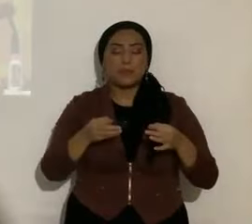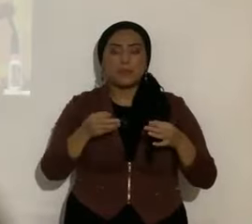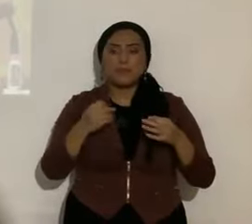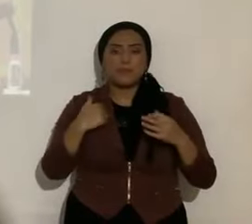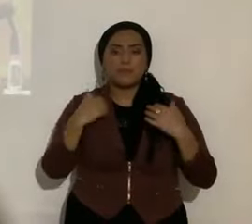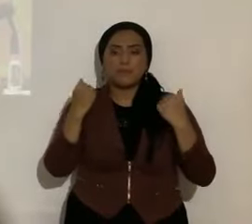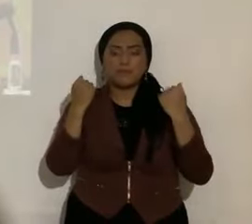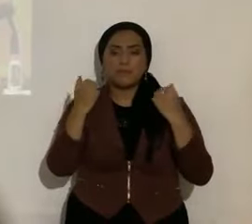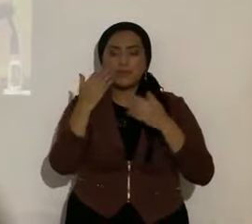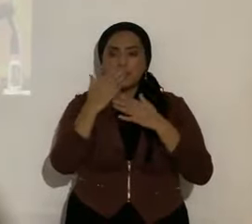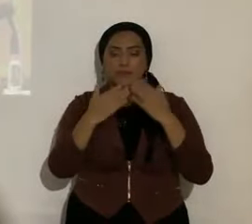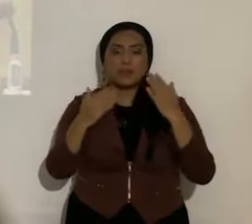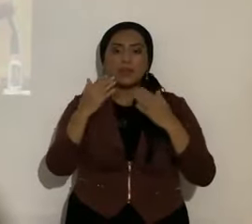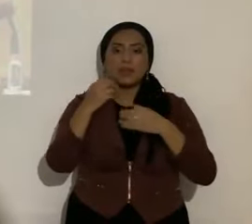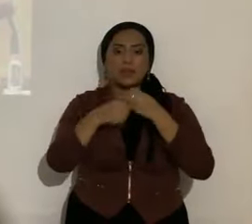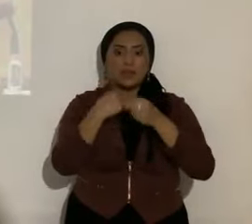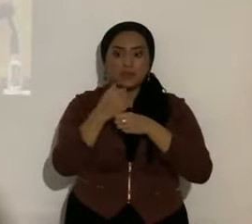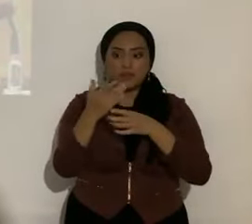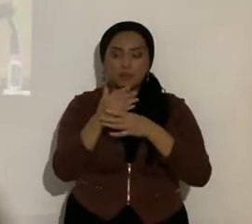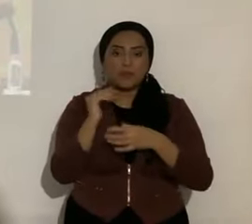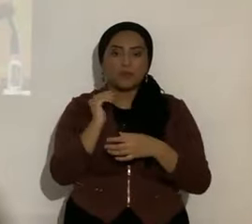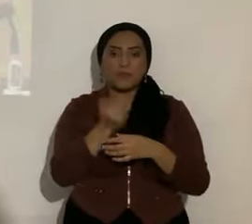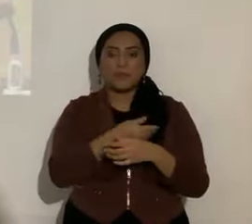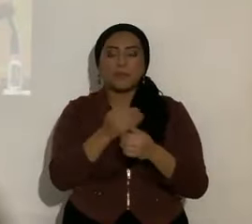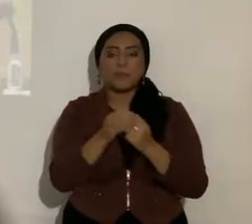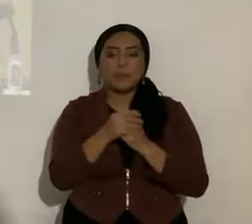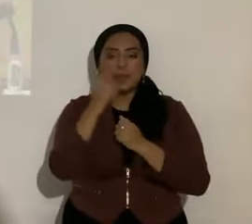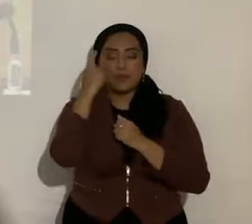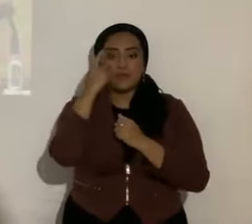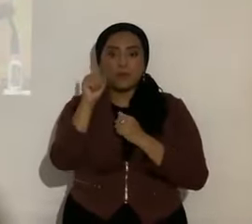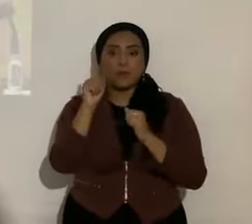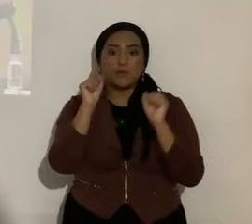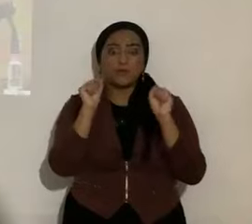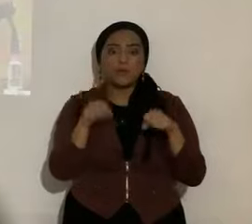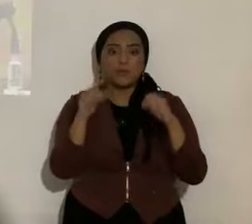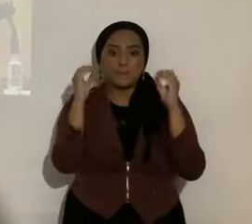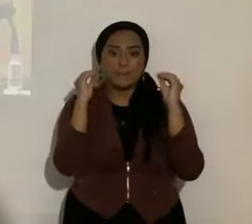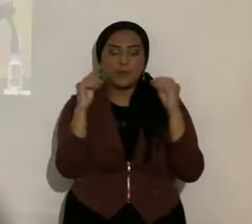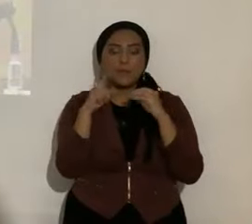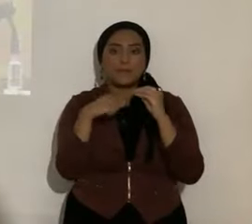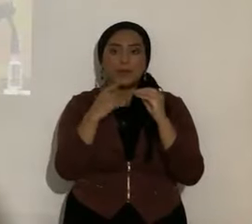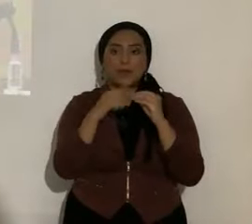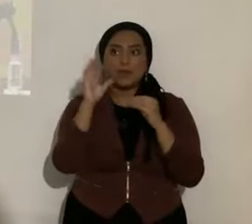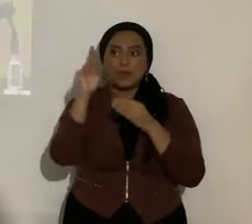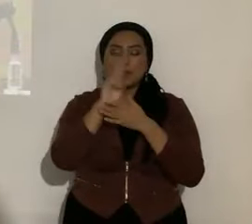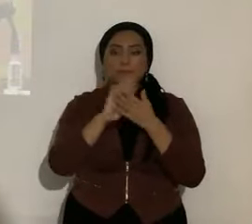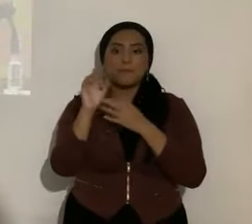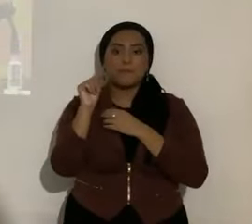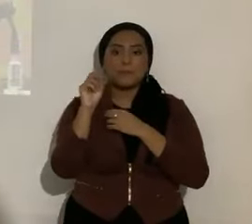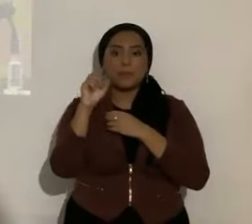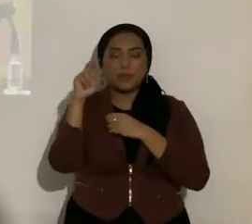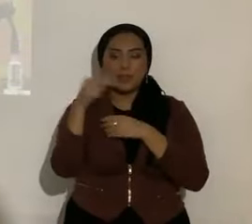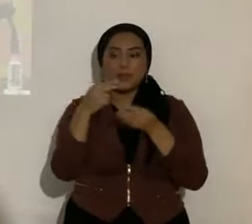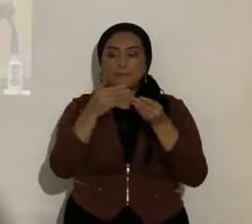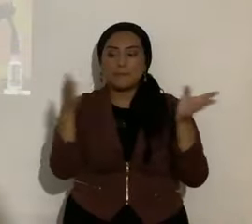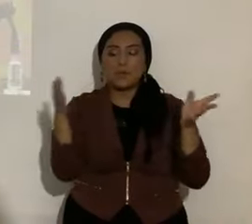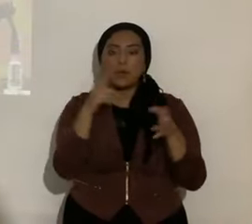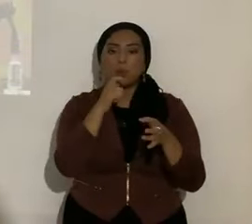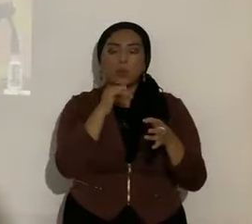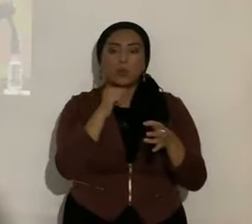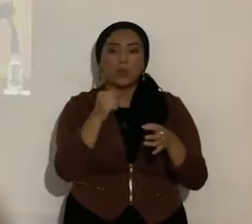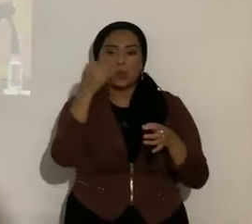desde hace ya un par de años entre nosotros para poder ministrar su bendita Torah y dar a conocer quién